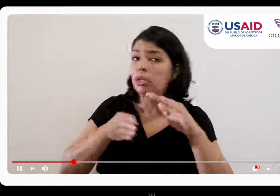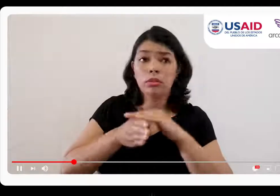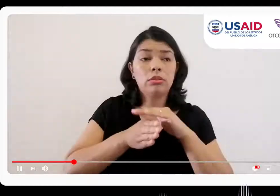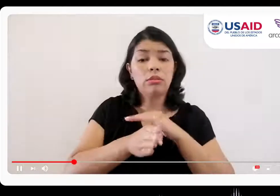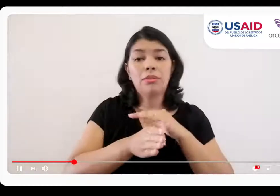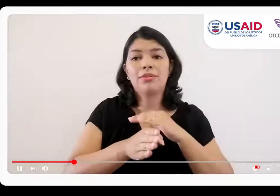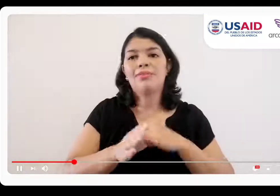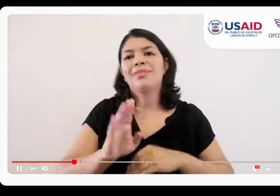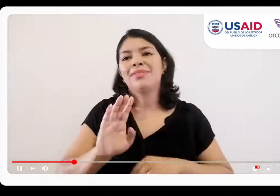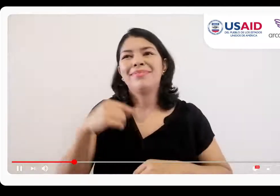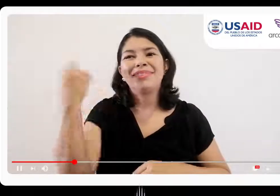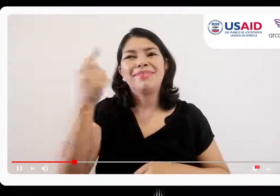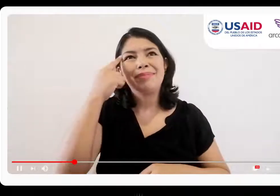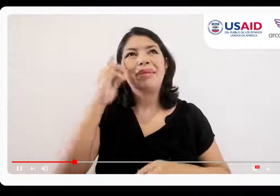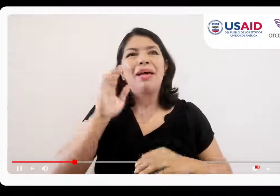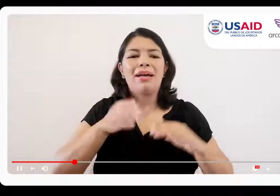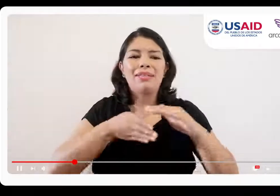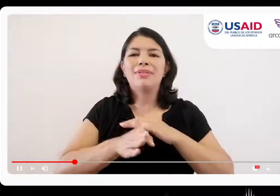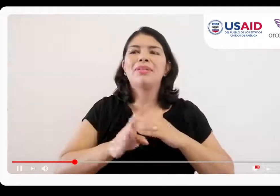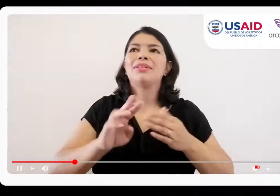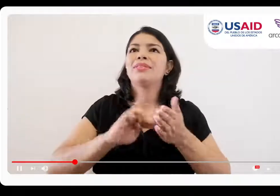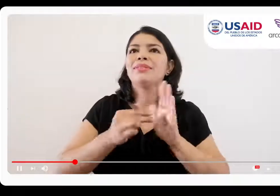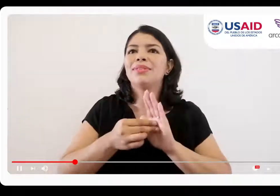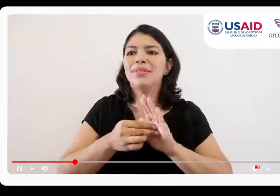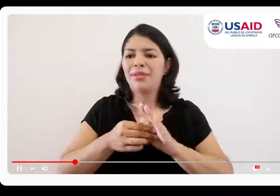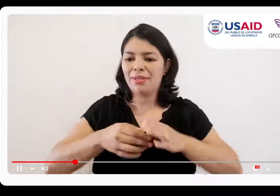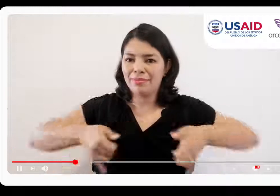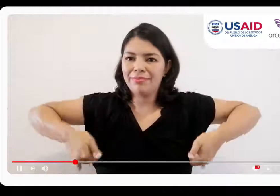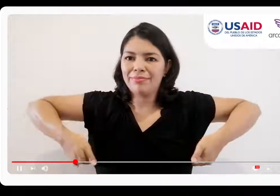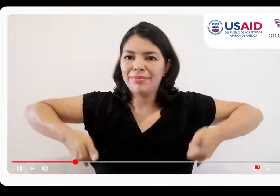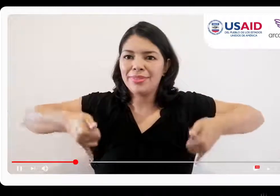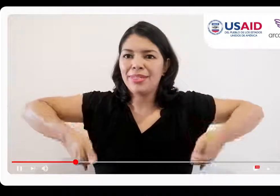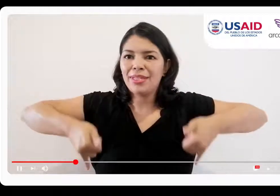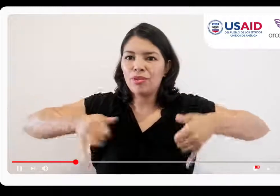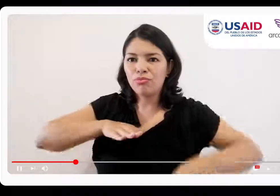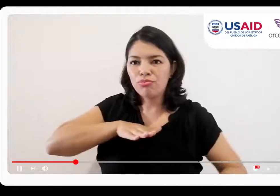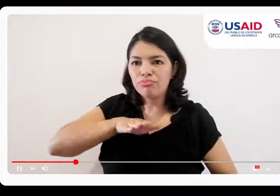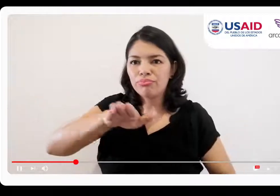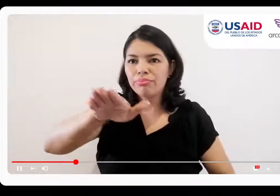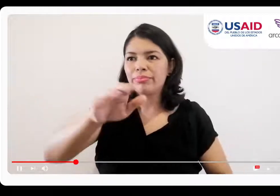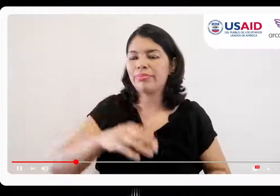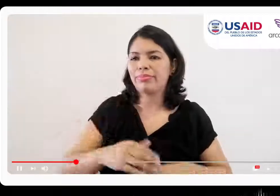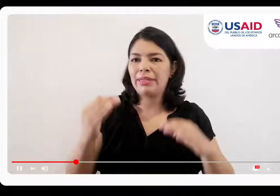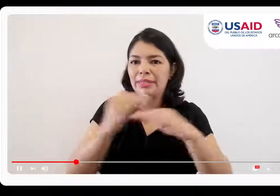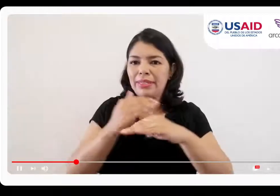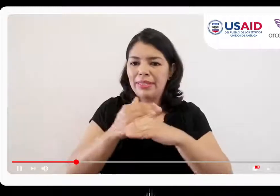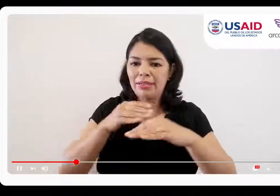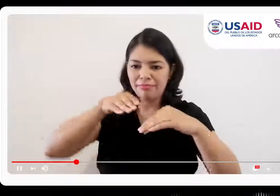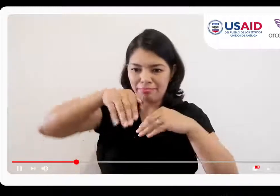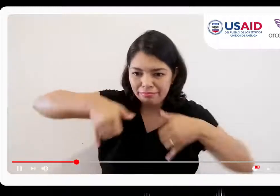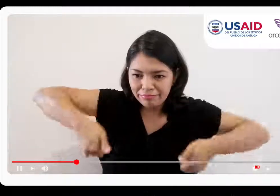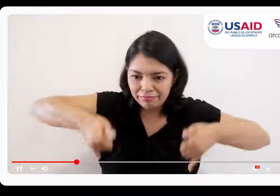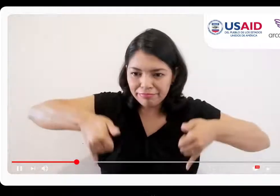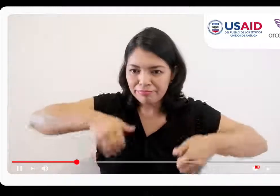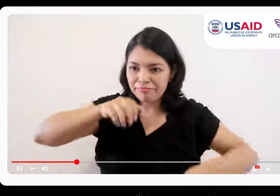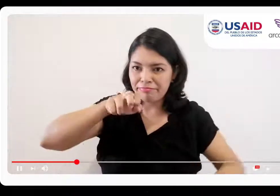que solamente es para las personas en silla de ruedas, ¿cierto? El acceso a las carreteras, el acceso a los andenes. Diría